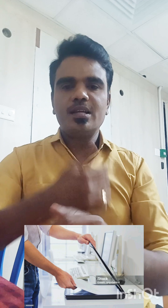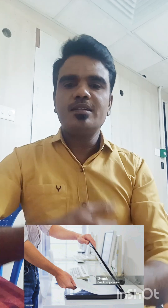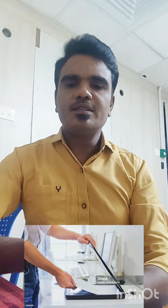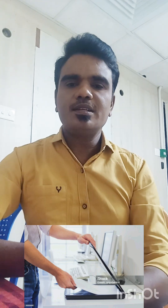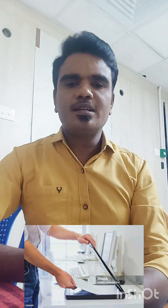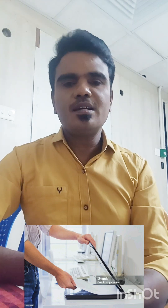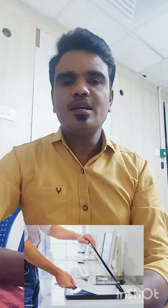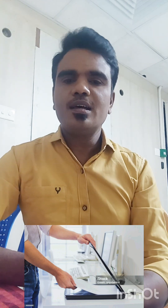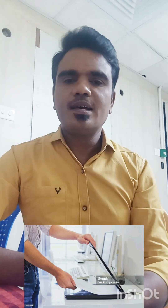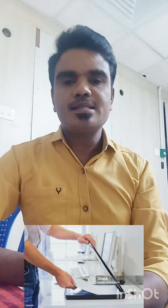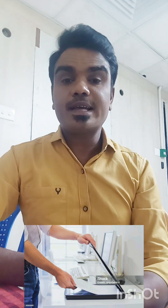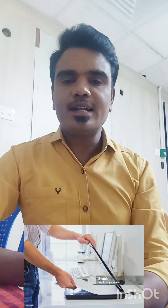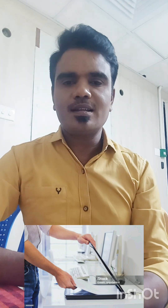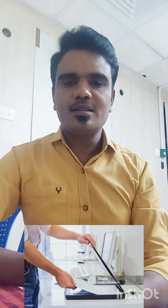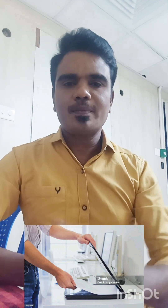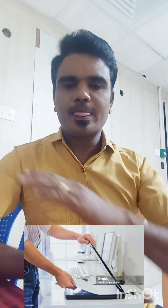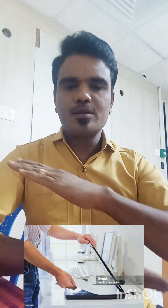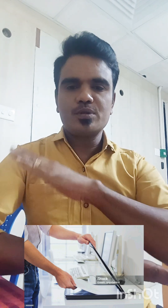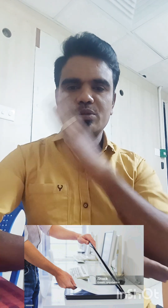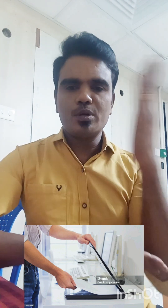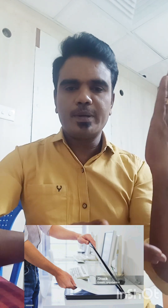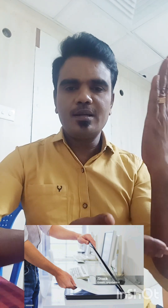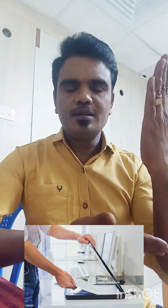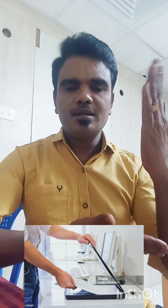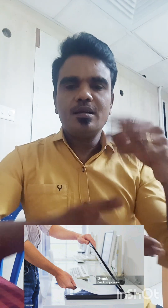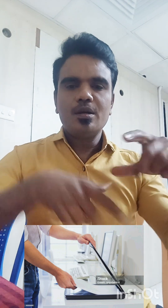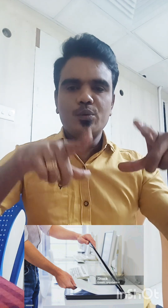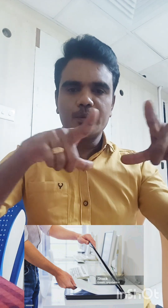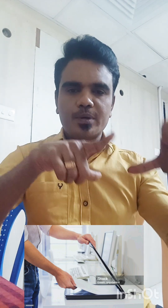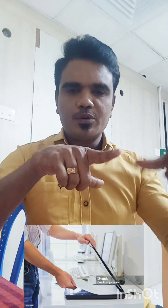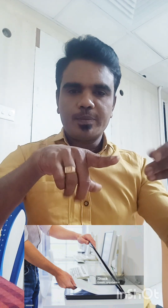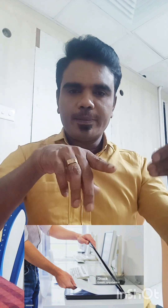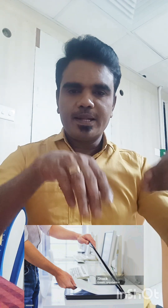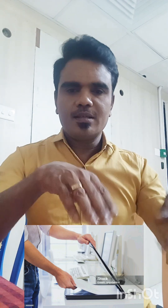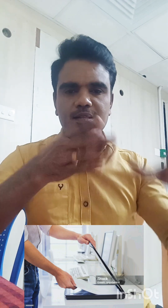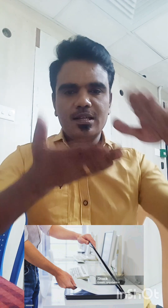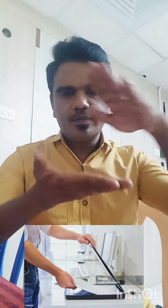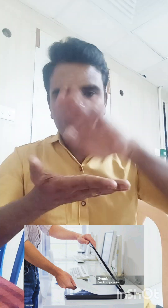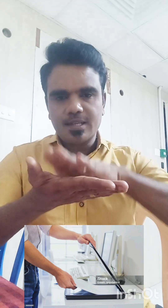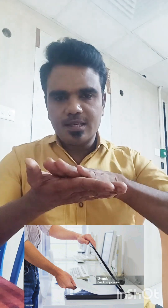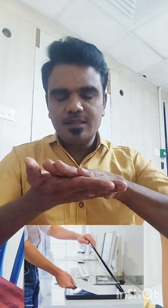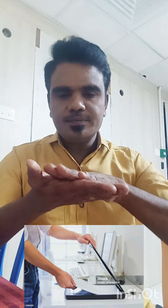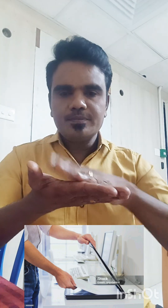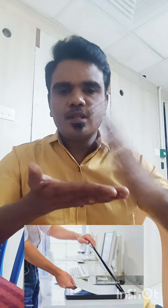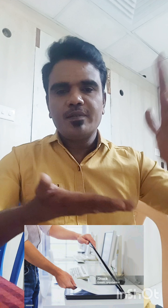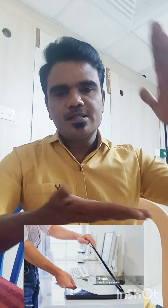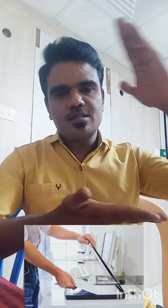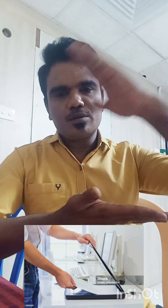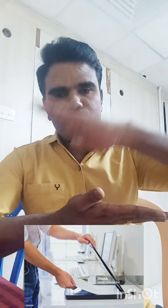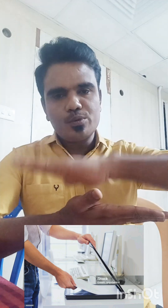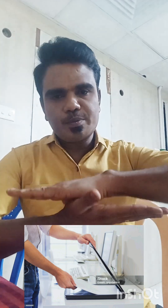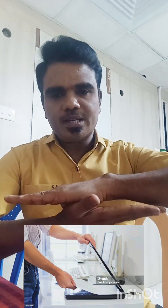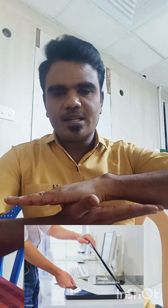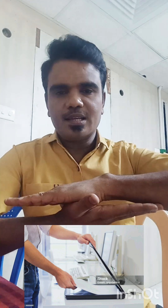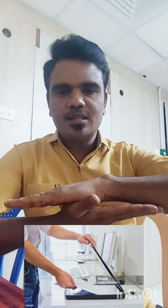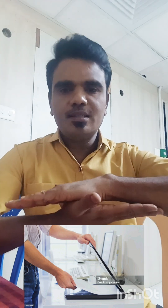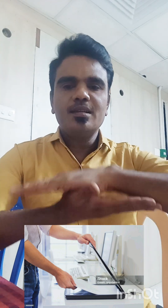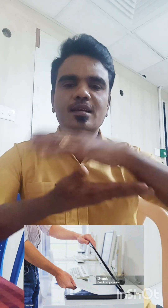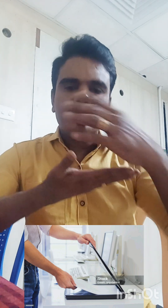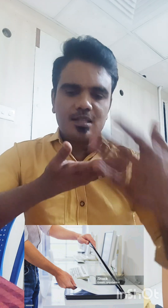வந்து என்னென்னா ஸ்கேனர். ஸோ இது ஓப்பன். ஒரு பேப்பர் ஏதாவது அதில் வைக்கிறீங்க, வச்சுட்டு க்ளோஸ் பண்ணுறீங்க. திருப்பி